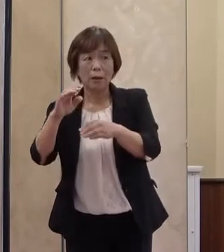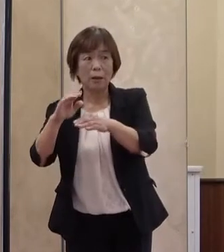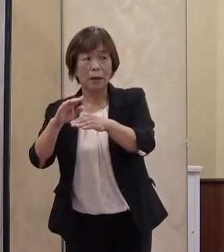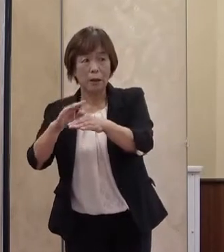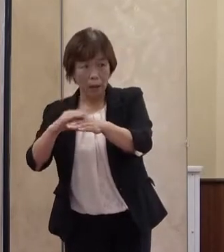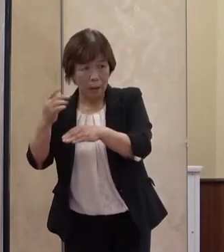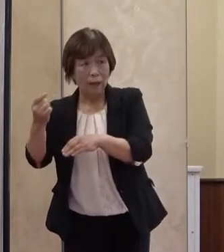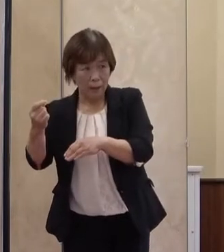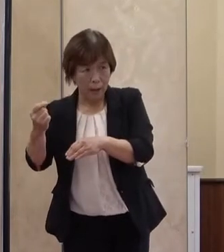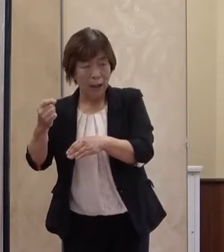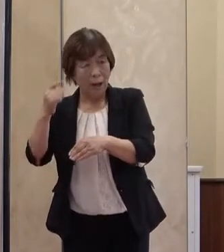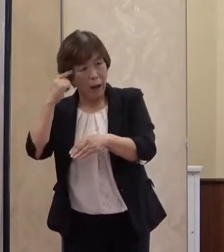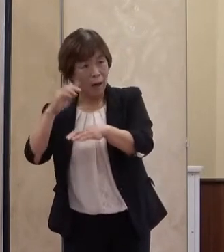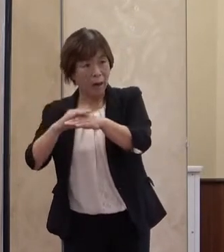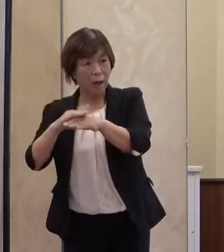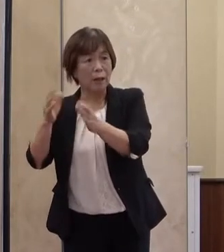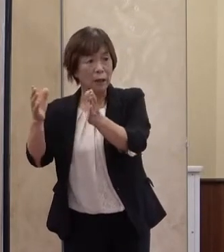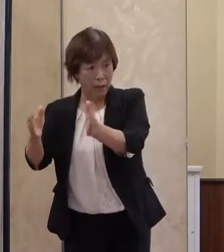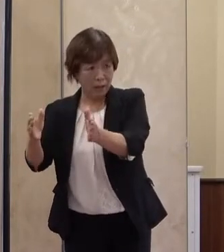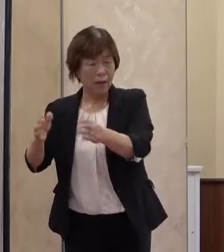断で、